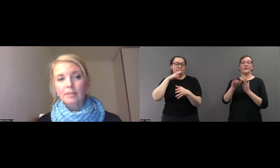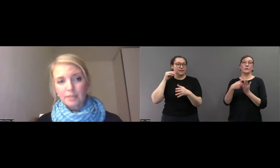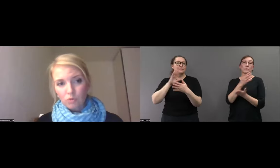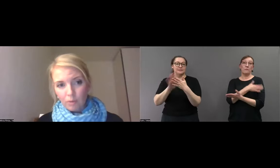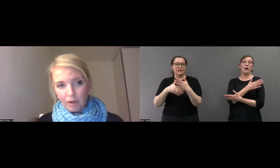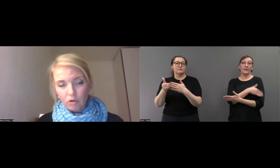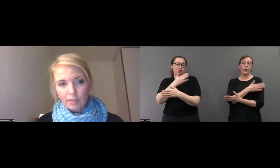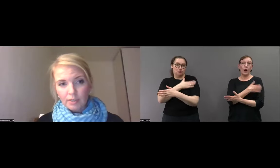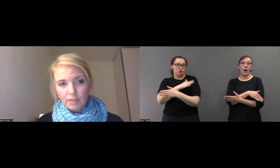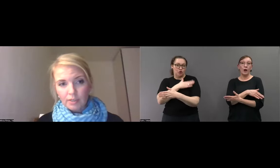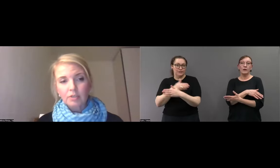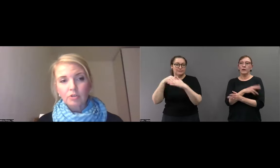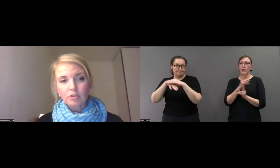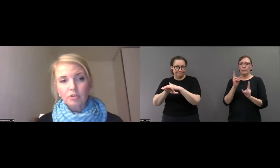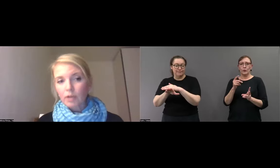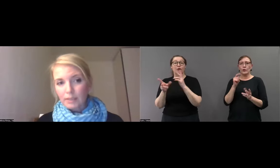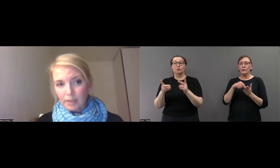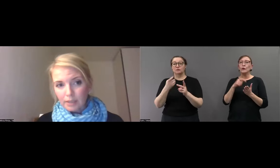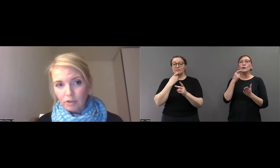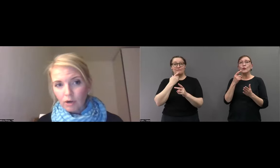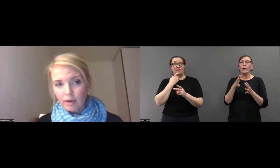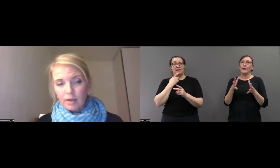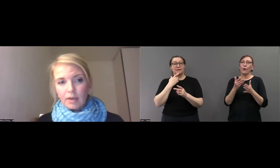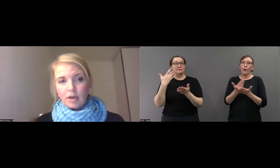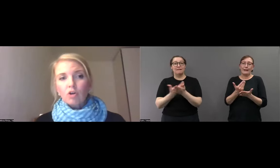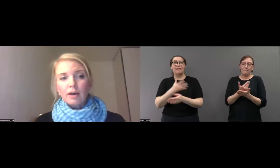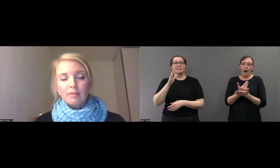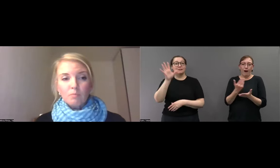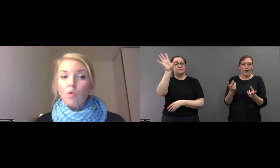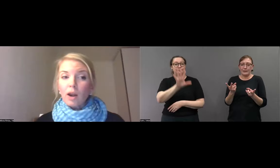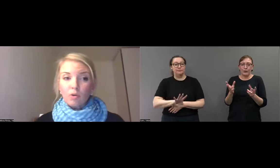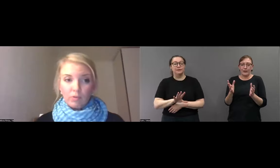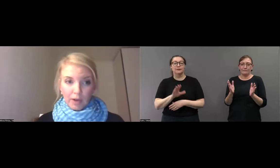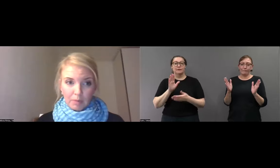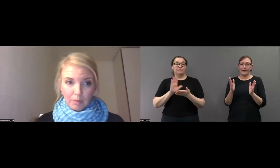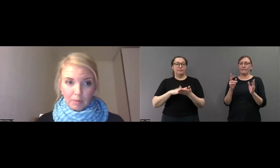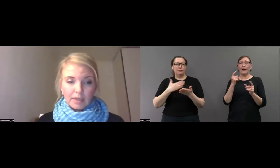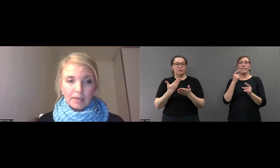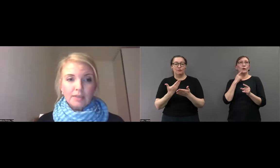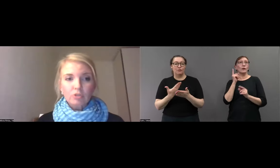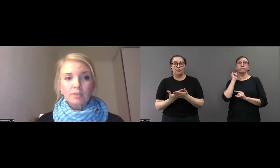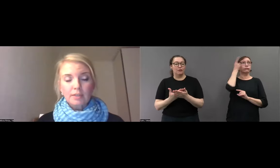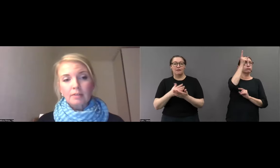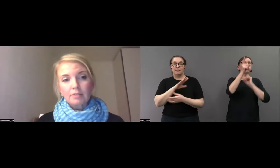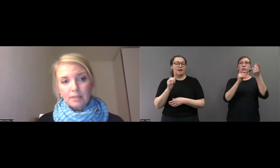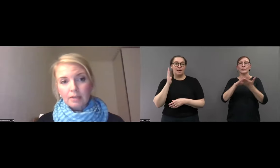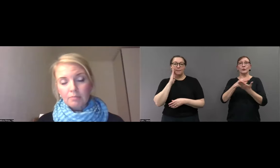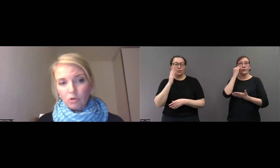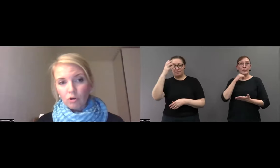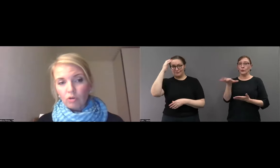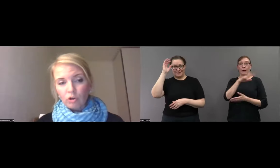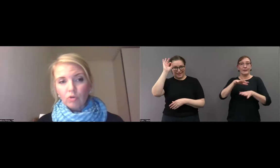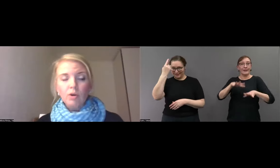myös tällaisessa Suomen kokoisessa maassa, jossa tulkit saattavat olla muualla kuin vaikkapa Helsingissä, jossa